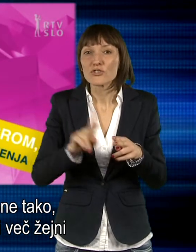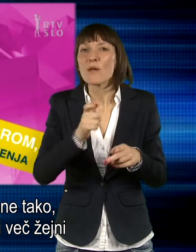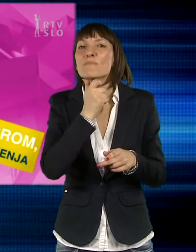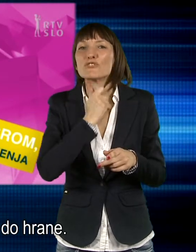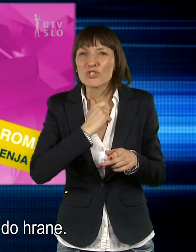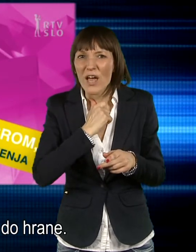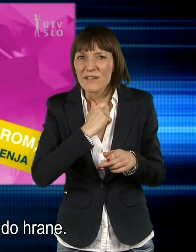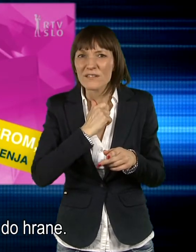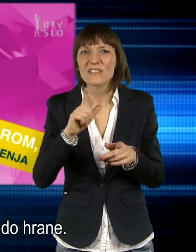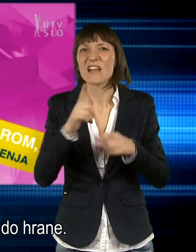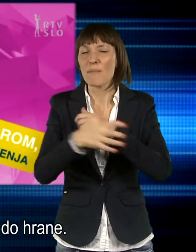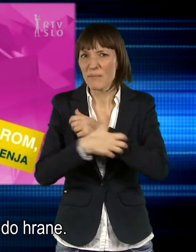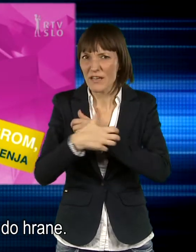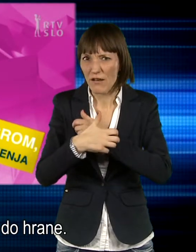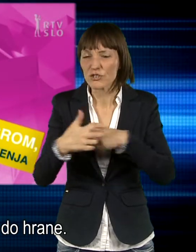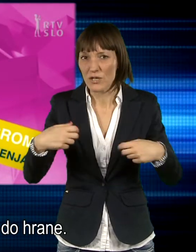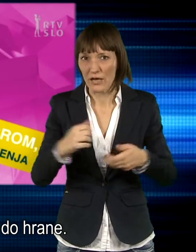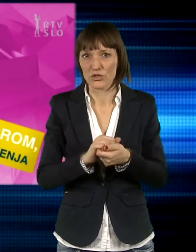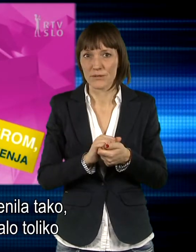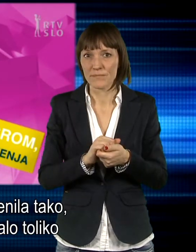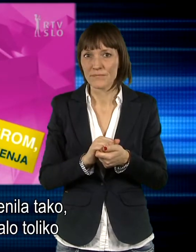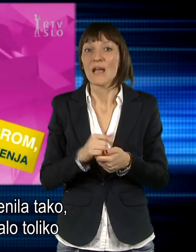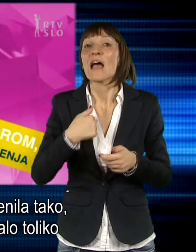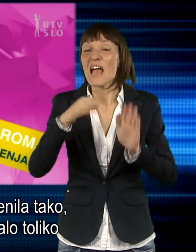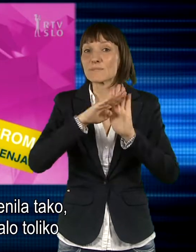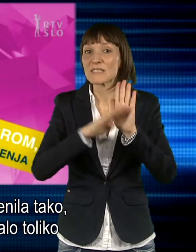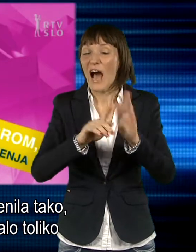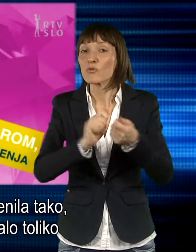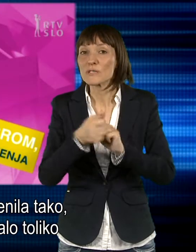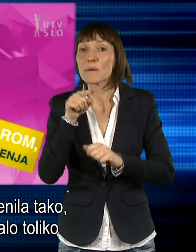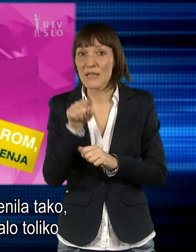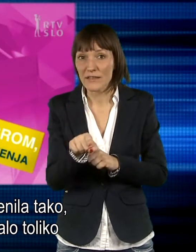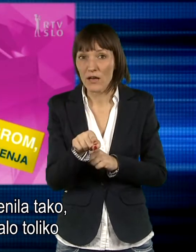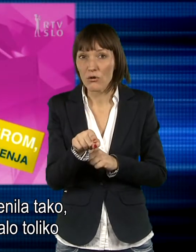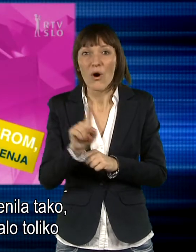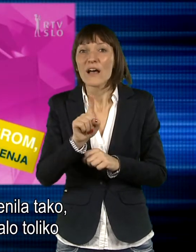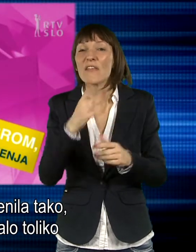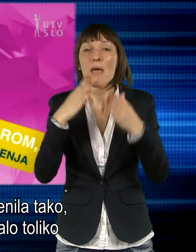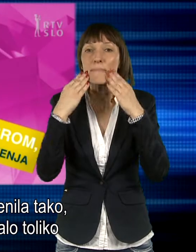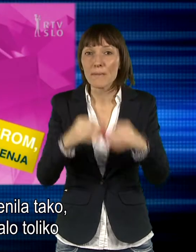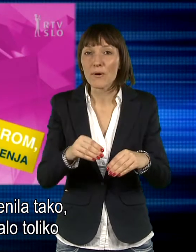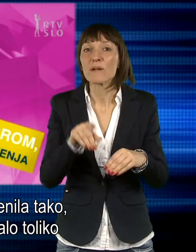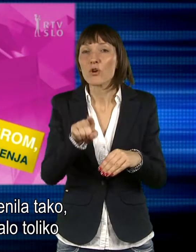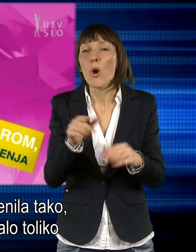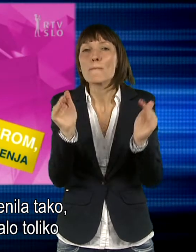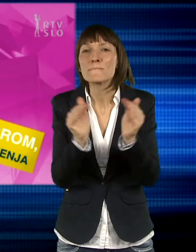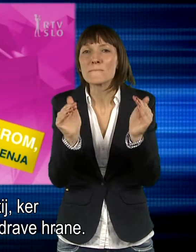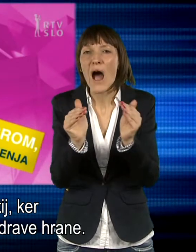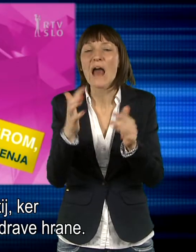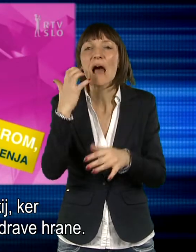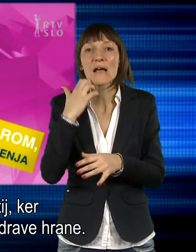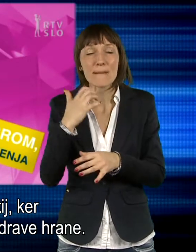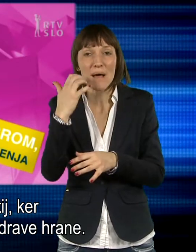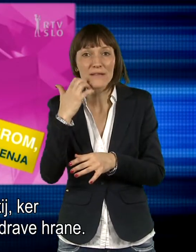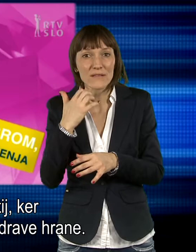bili žejni in bi imeli dostop do hrane. Da, zakone bi spremenila tako, da ne bi propadalo toliko